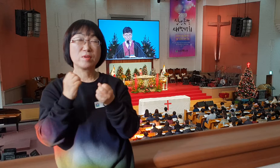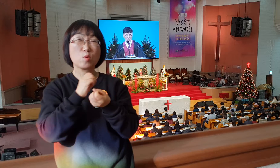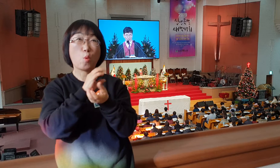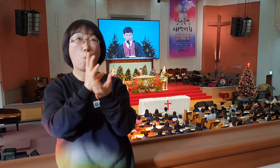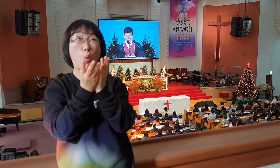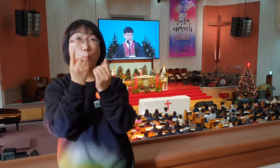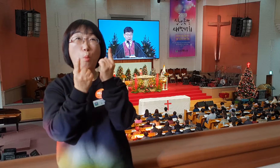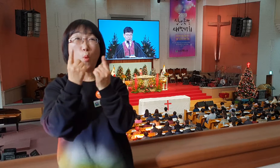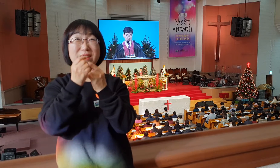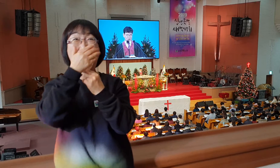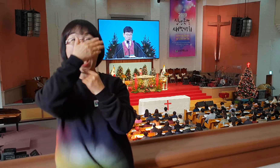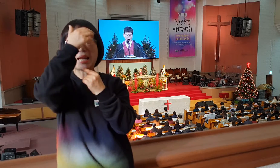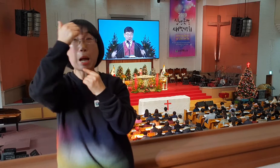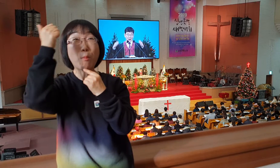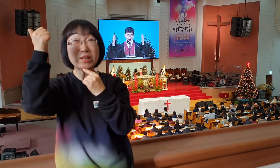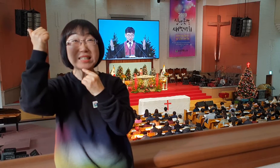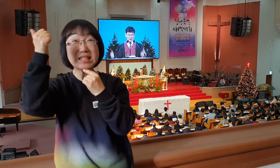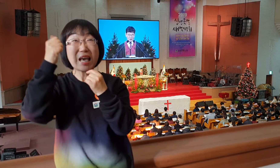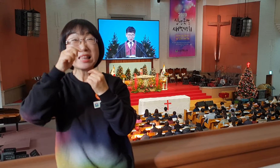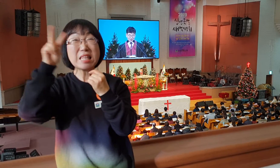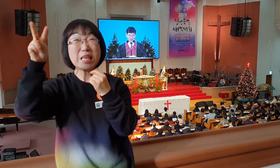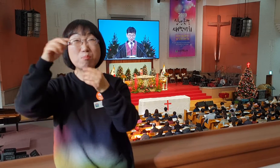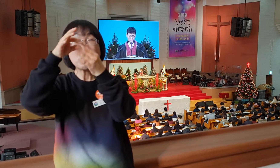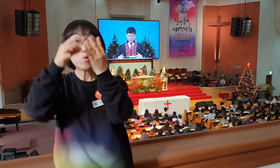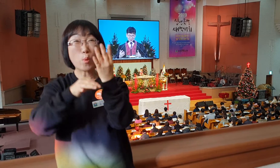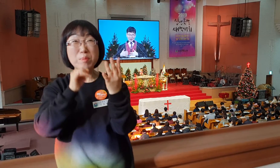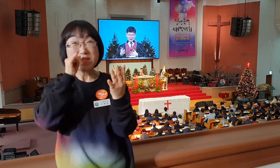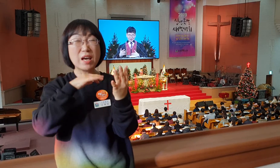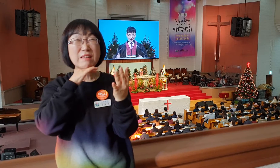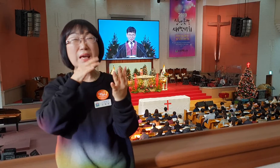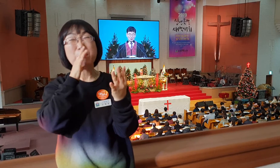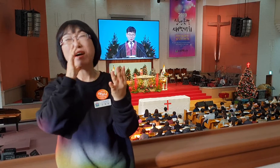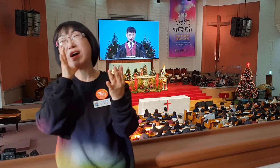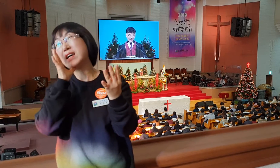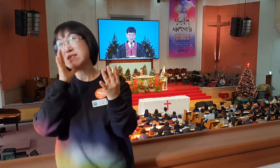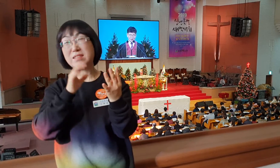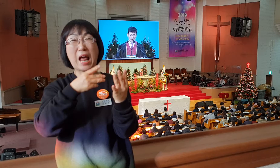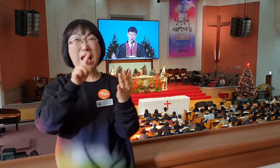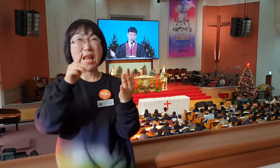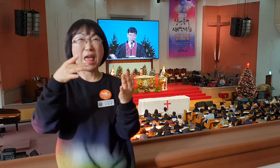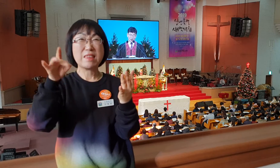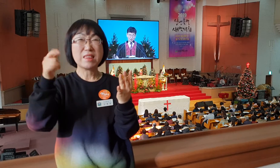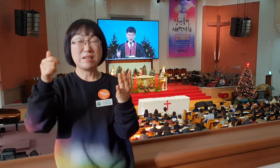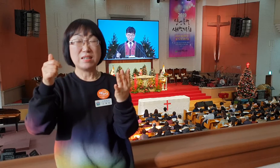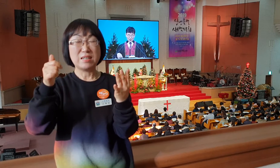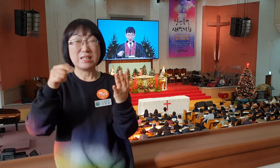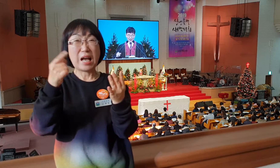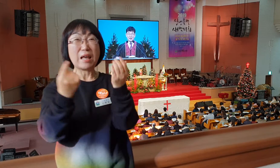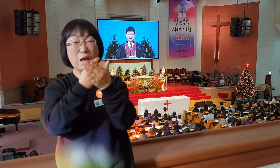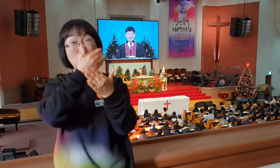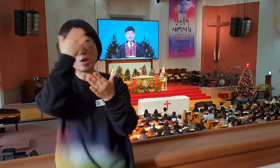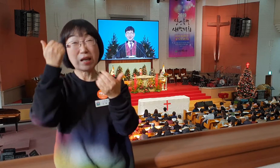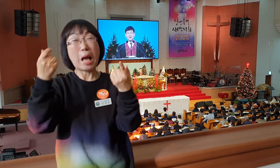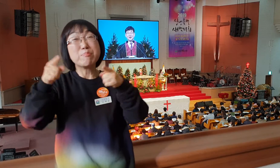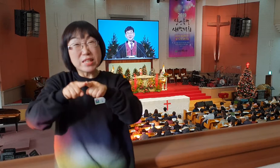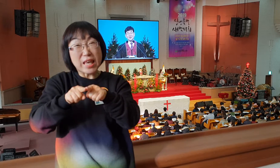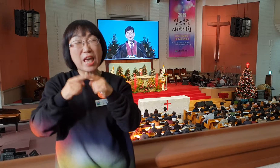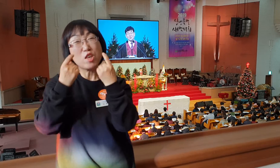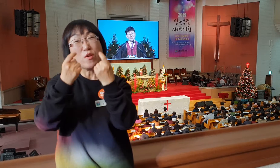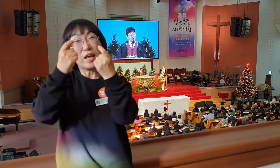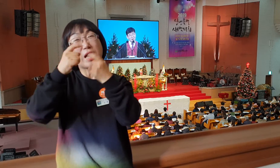배인가요? 꽃보다 할 배인가요? 할아버지 나이 많으신 연예인들이랑 탤런트들 배우들이랑 젊은 배우가 여행을 하는 이야기가